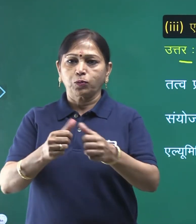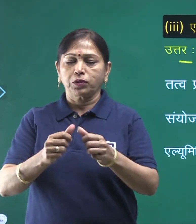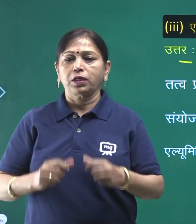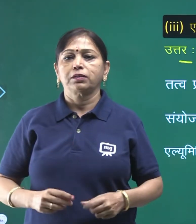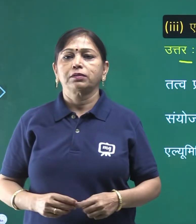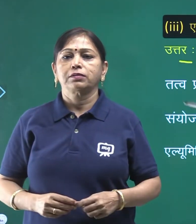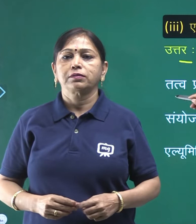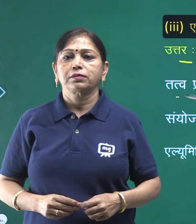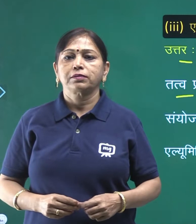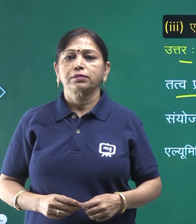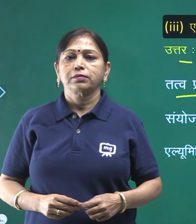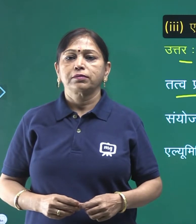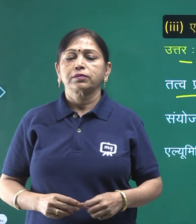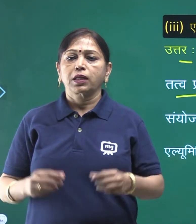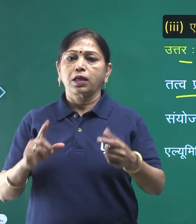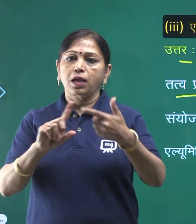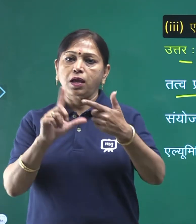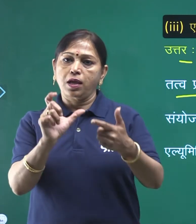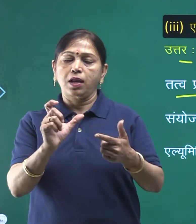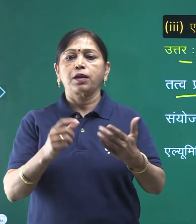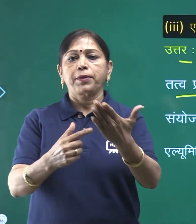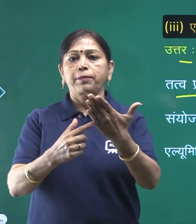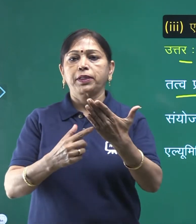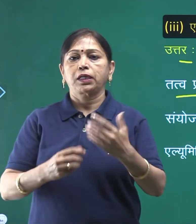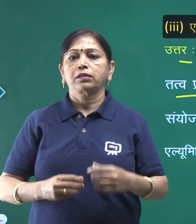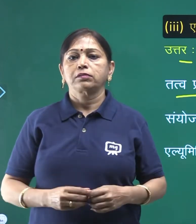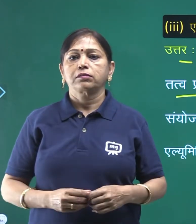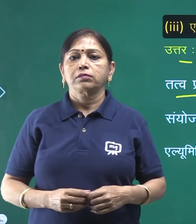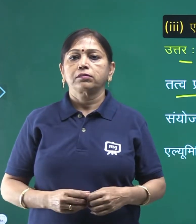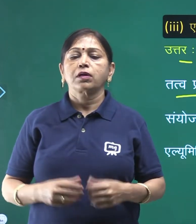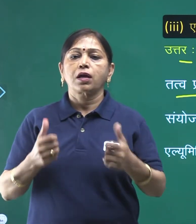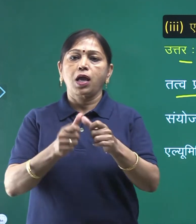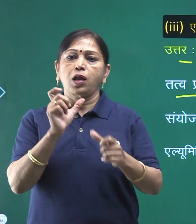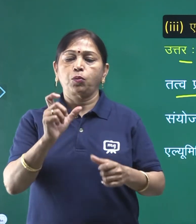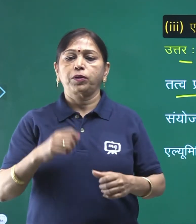उत्तर, तत्व प्रतीक एल्युमिनियम का